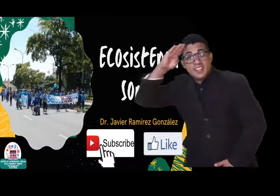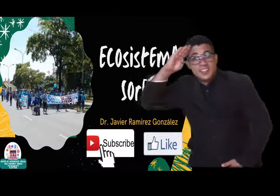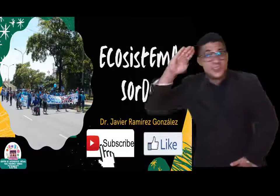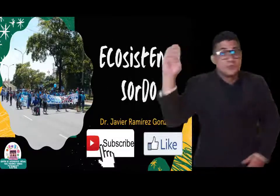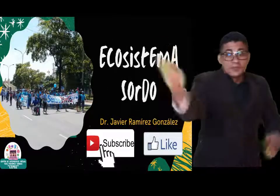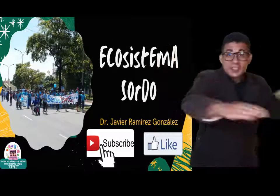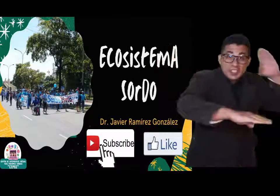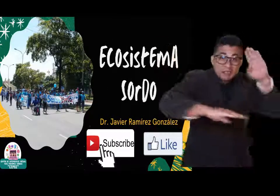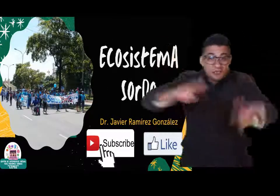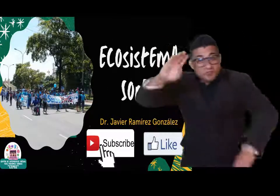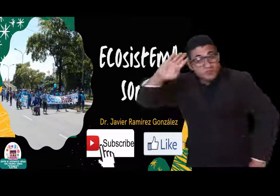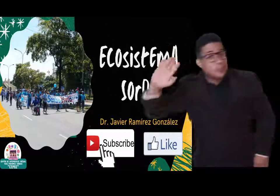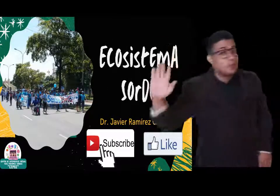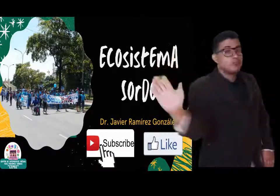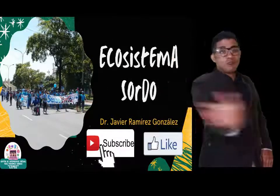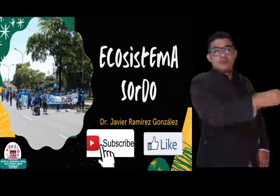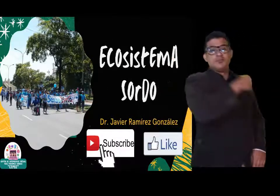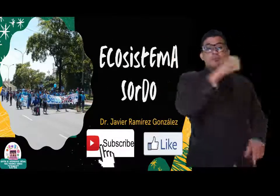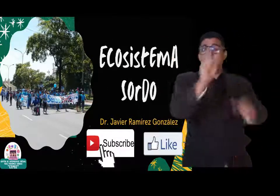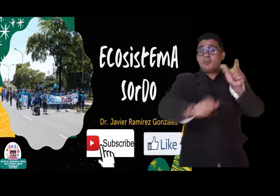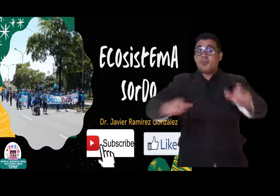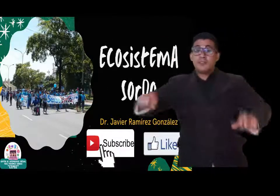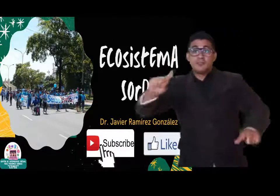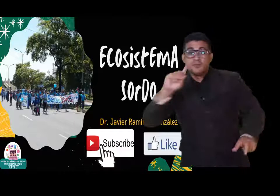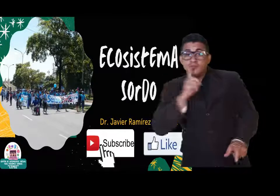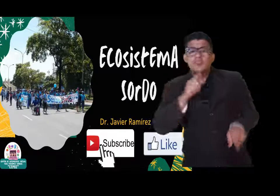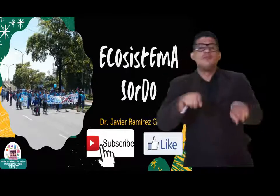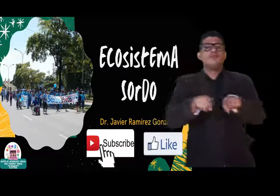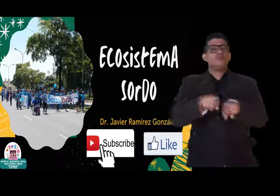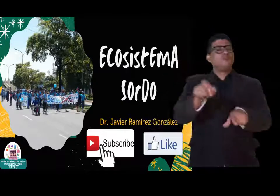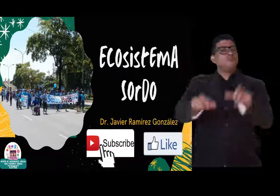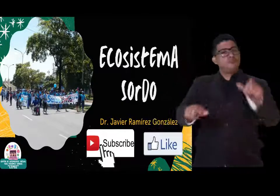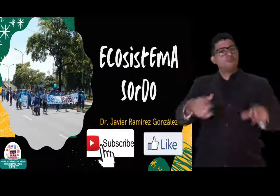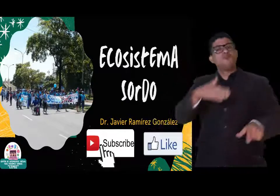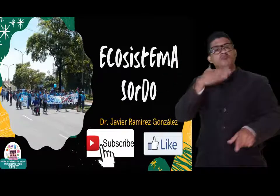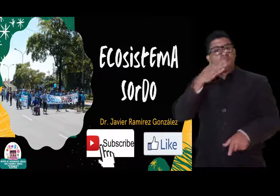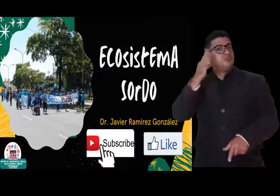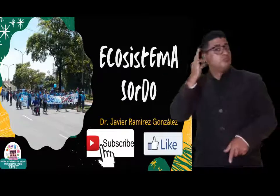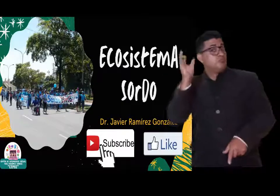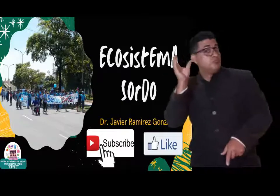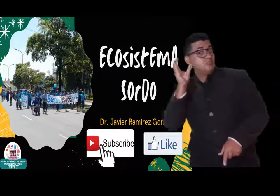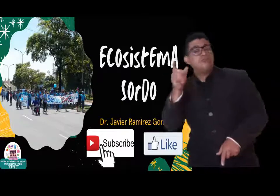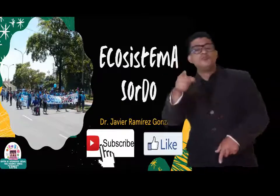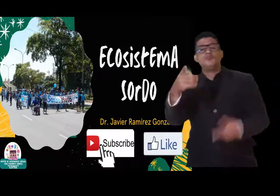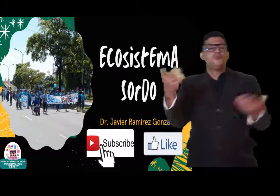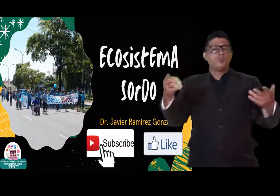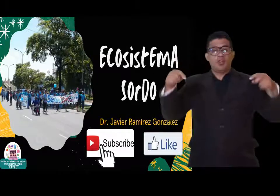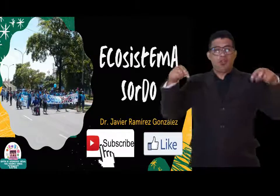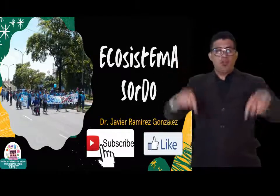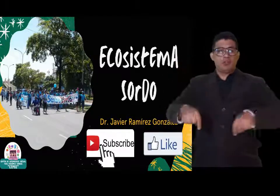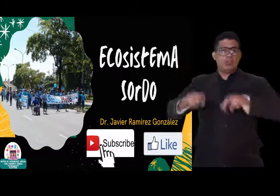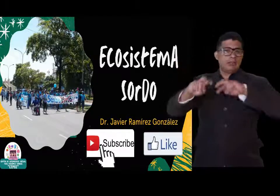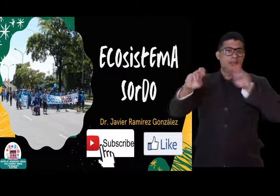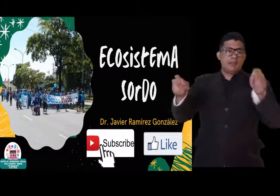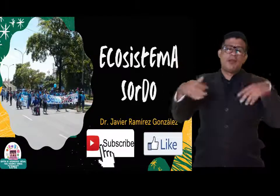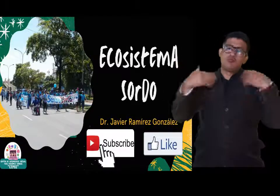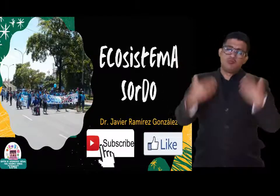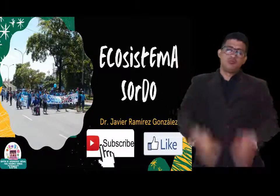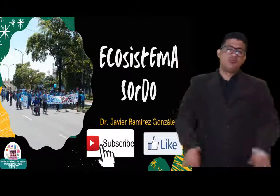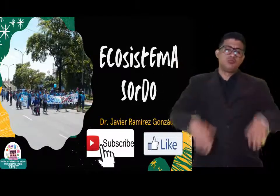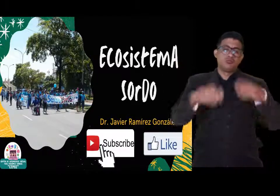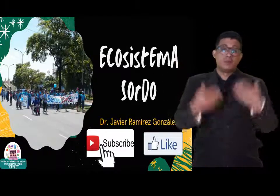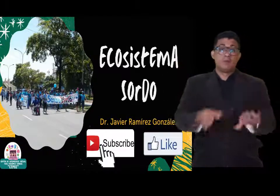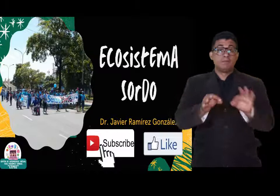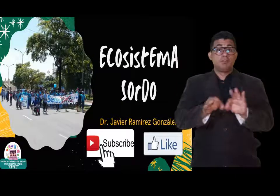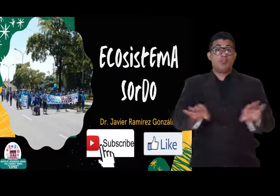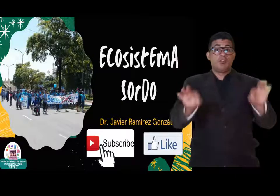Hola, hola, saludo a todas las personas sordas y también a las personas oyentes que están viendo este importante